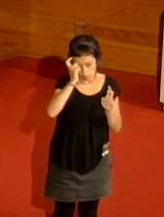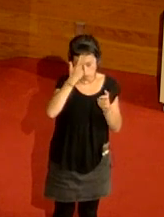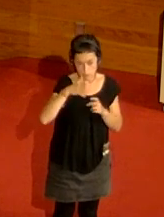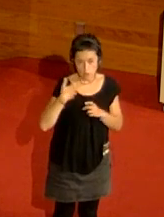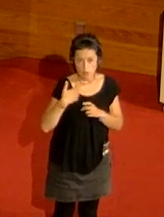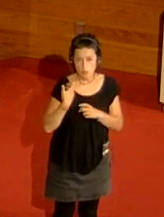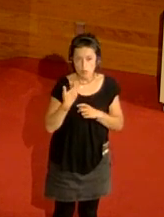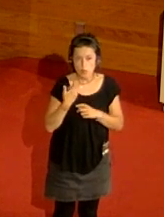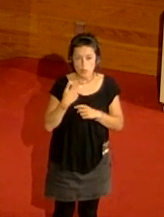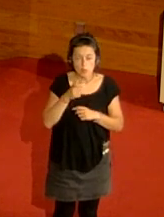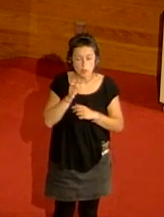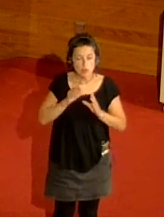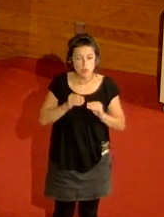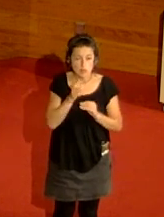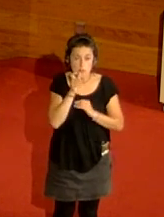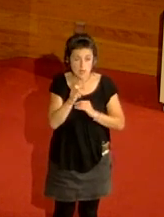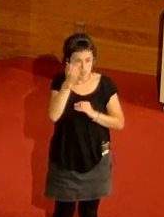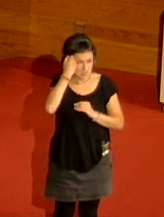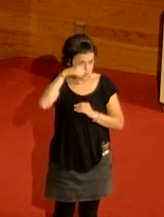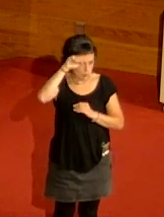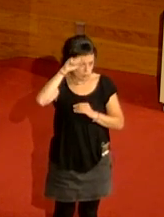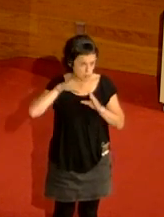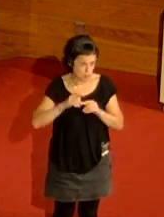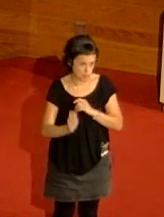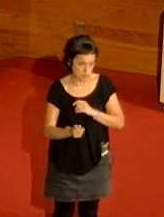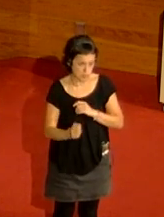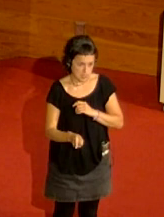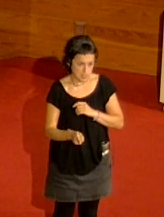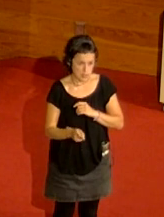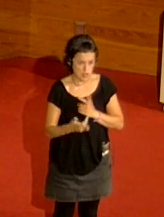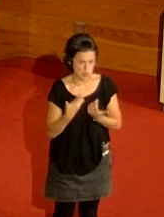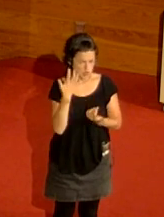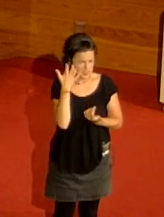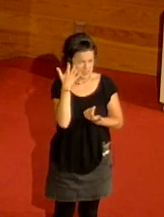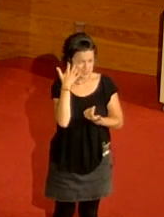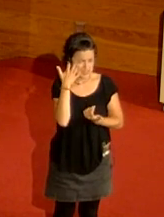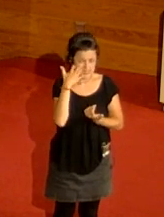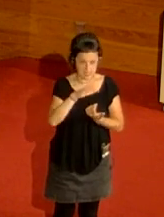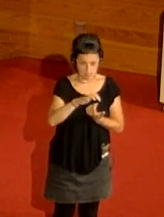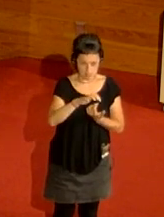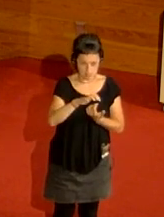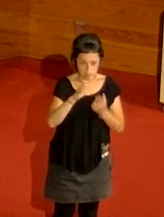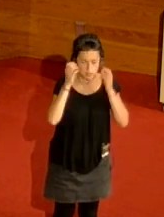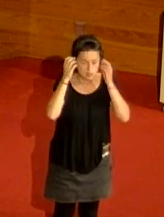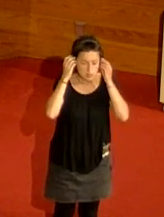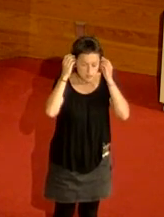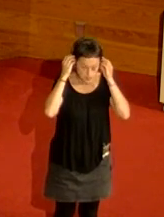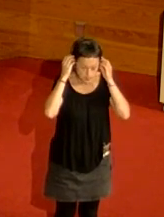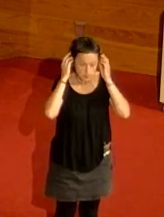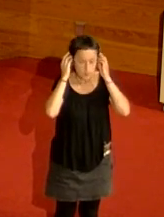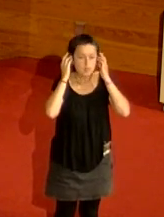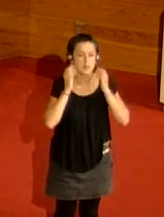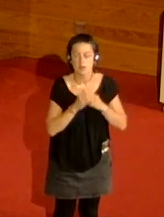palabra que que me gusta mucho que en Antropología usamos mucho que es la del extrañamiento y vendría muy yo creo que muy bien